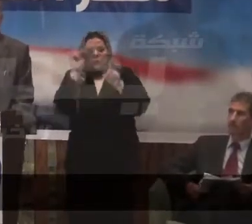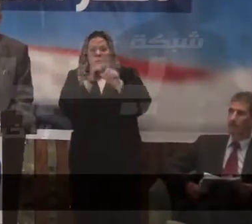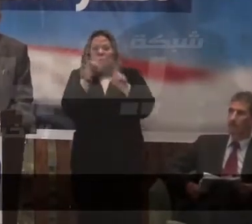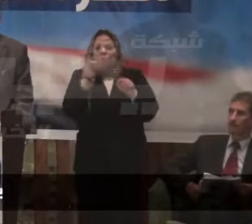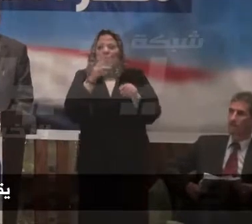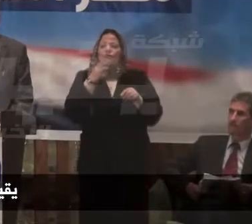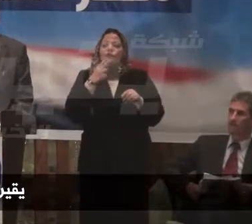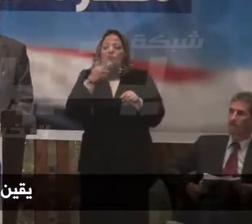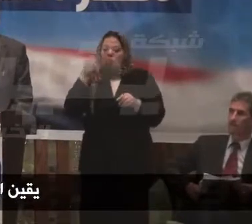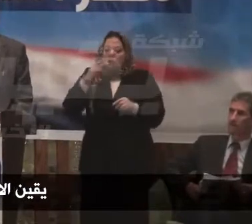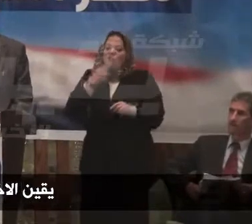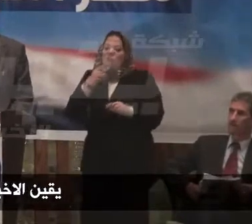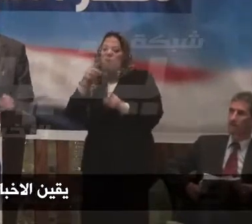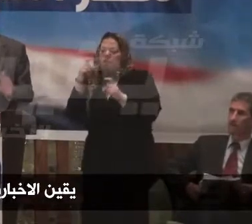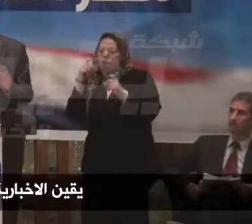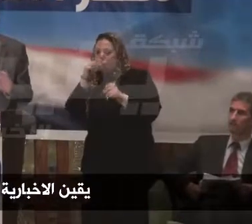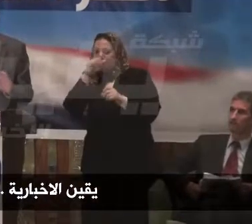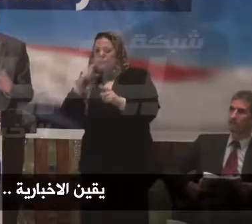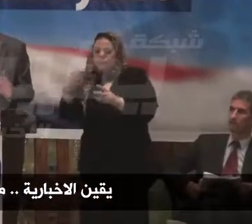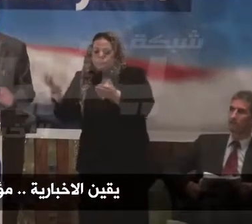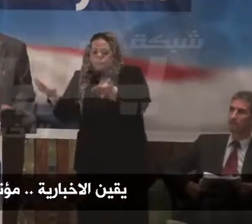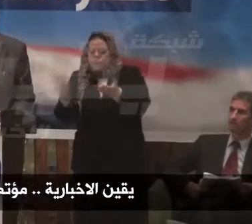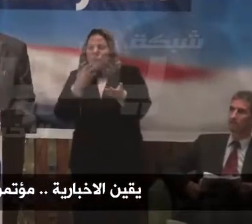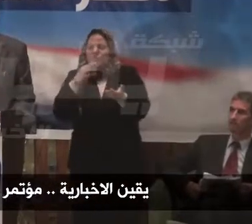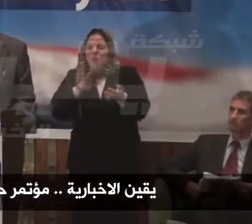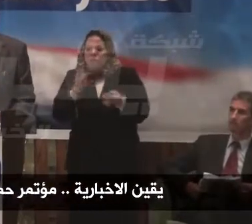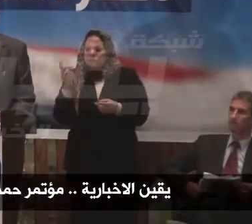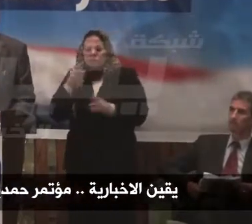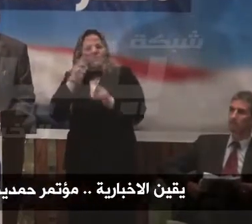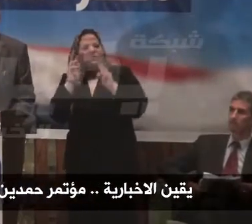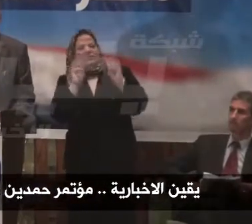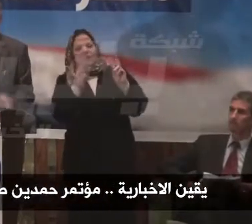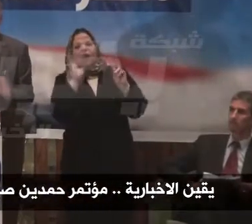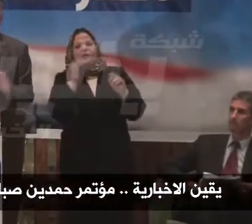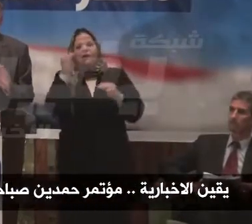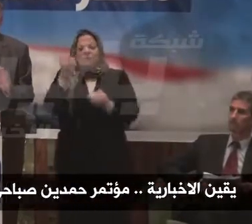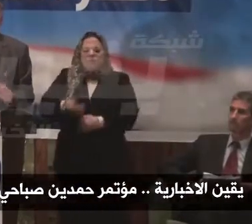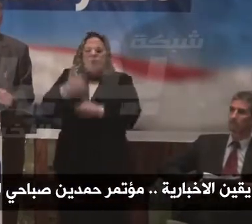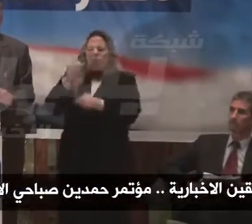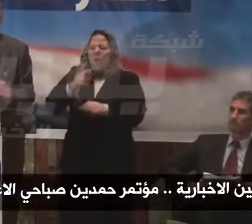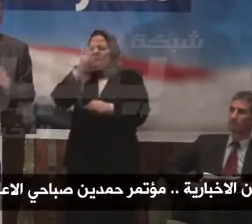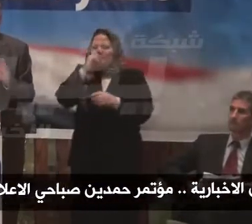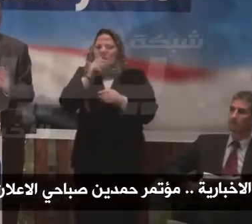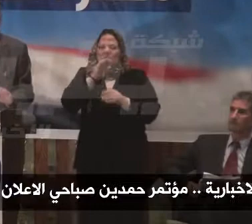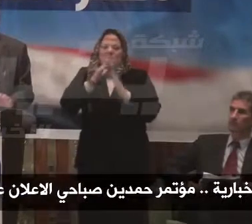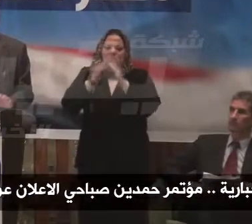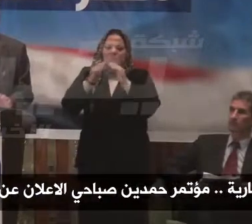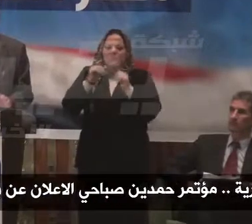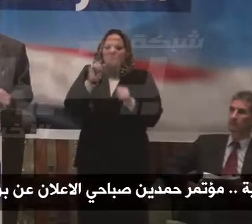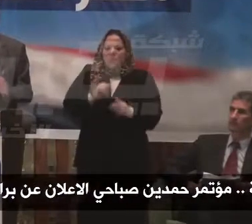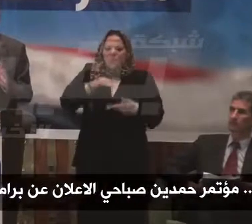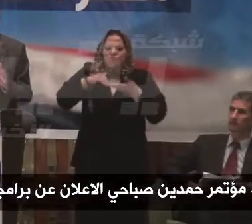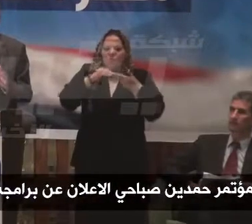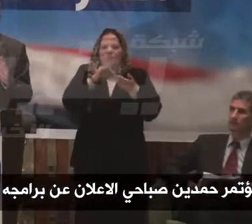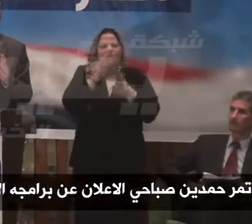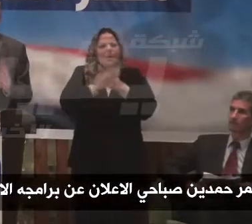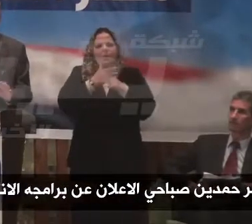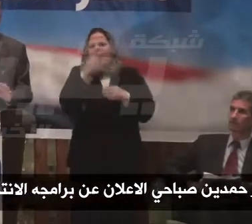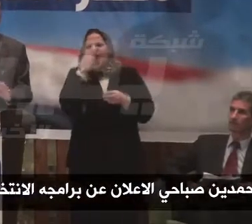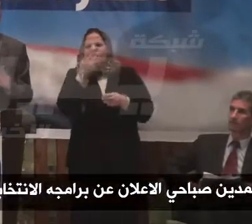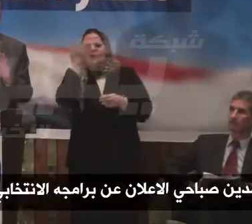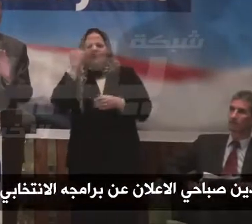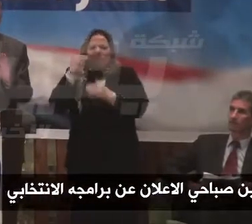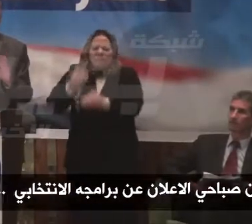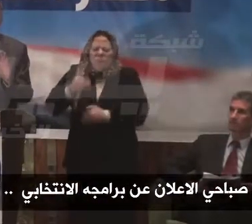احنا نقضي على التلوث ان احنا نبص للفلاح المصري. فالفلاح المصري طول عمره مظلوم، طول عمره